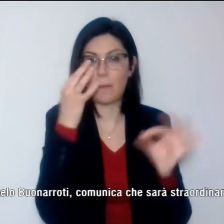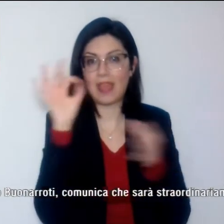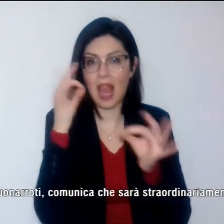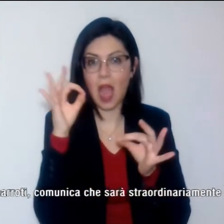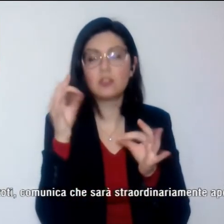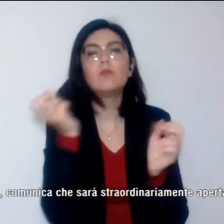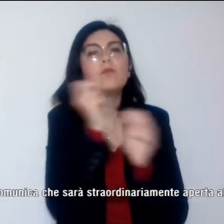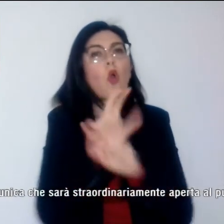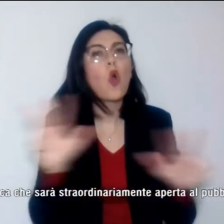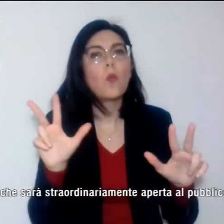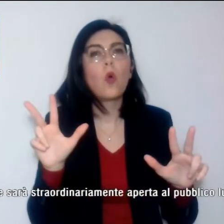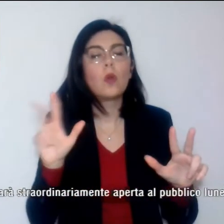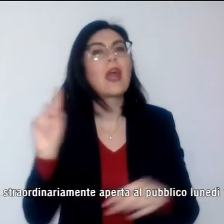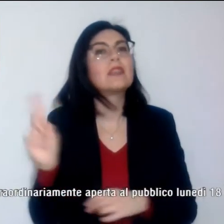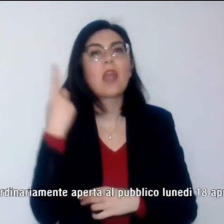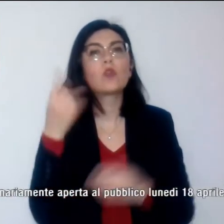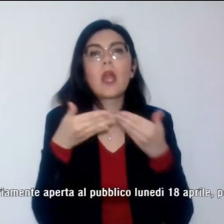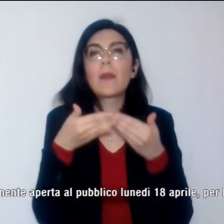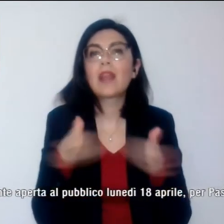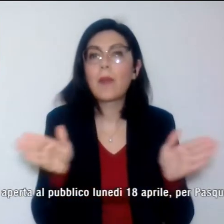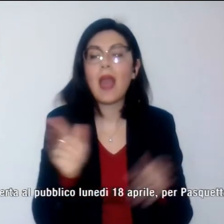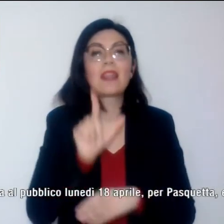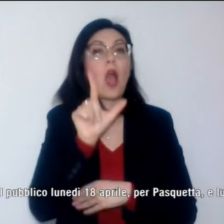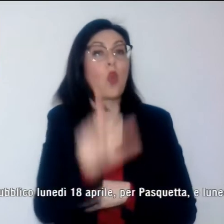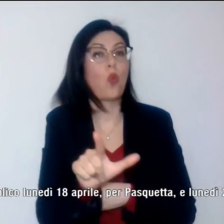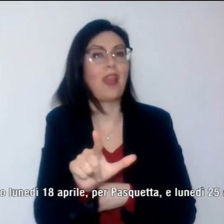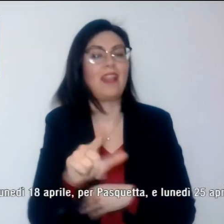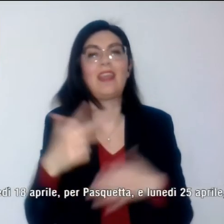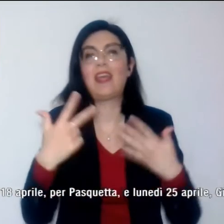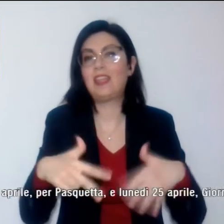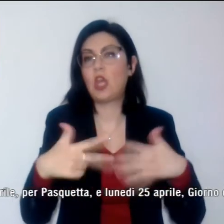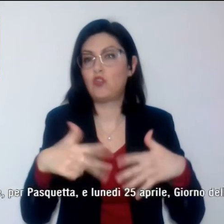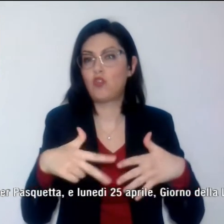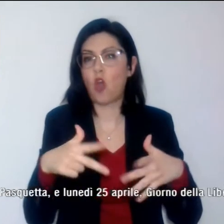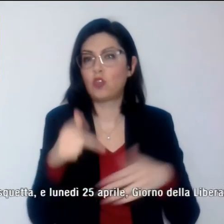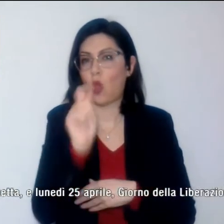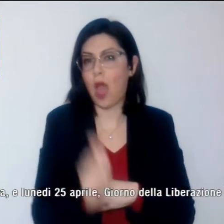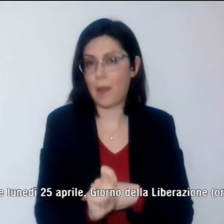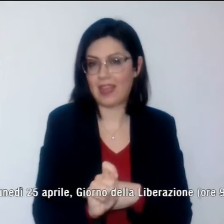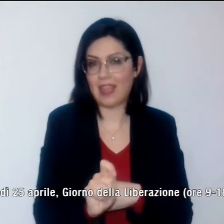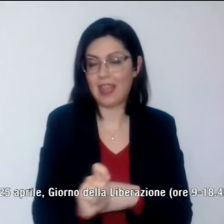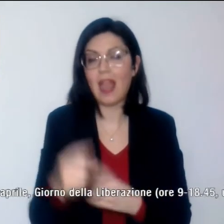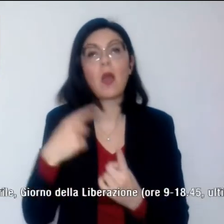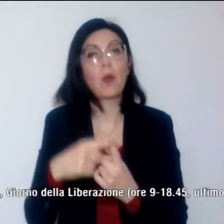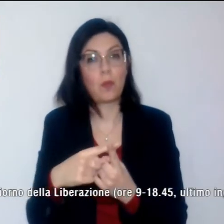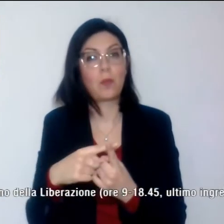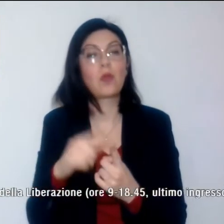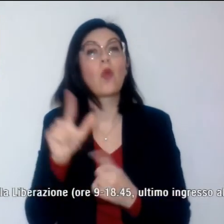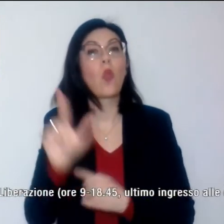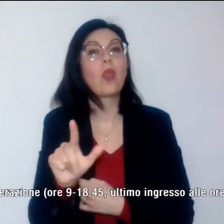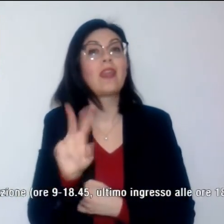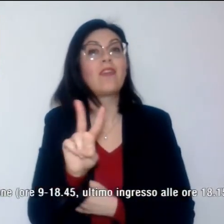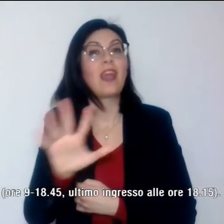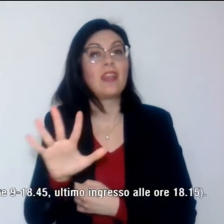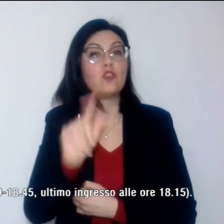aperta al pubblico lunedì 18 aprile per pasquetta e lunedì 25 aprile giorno della